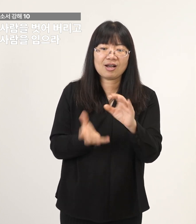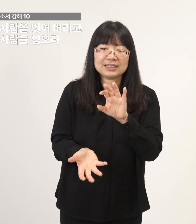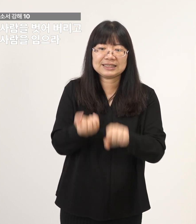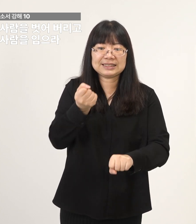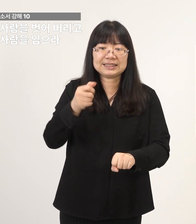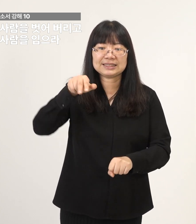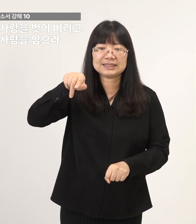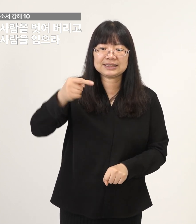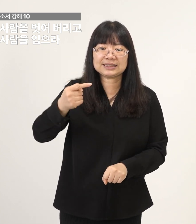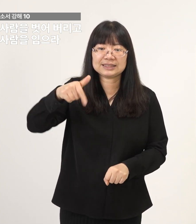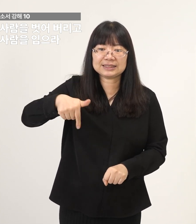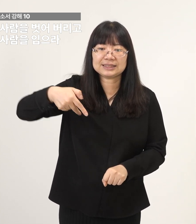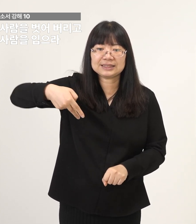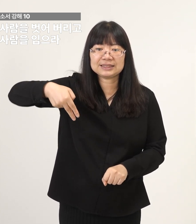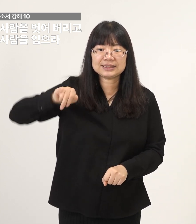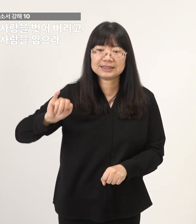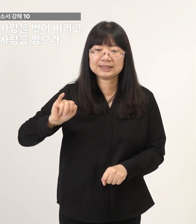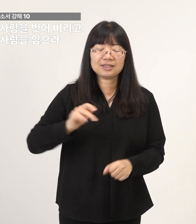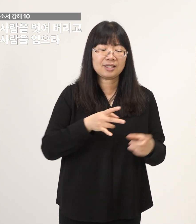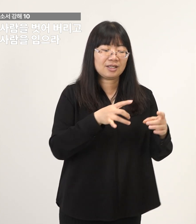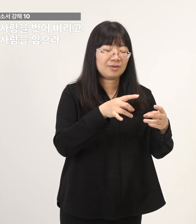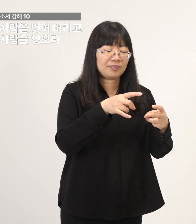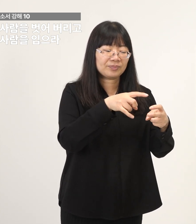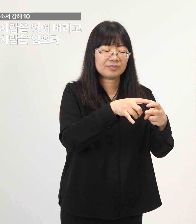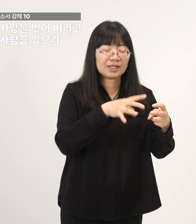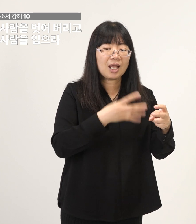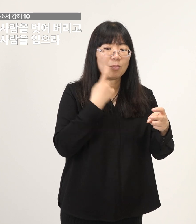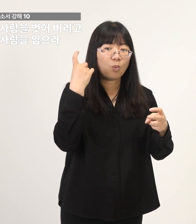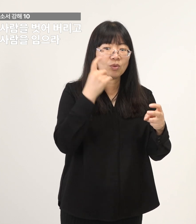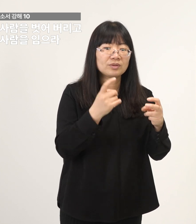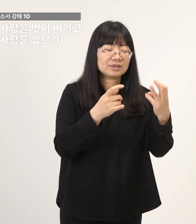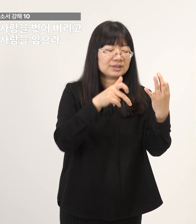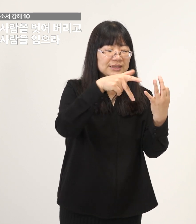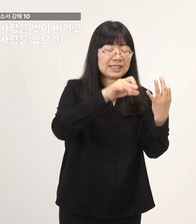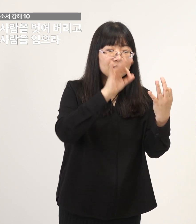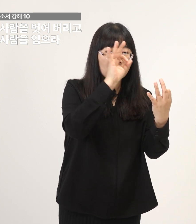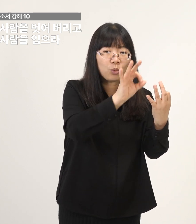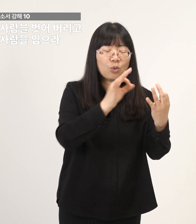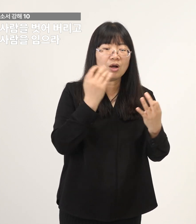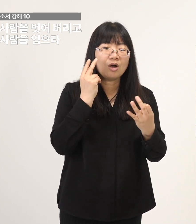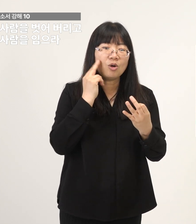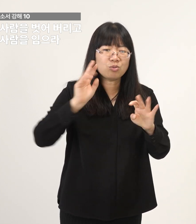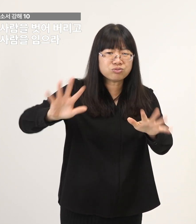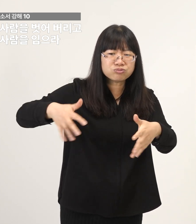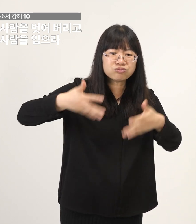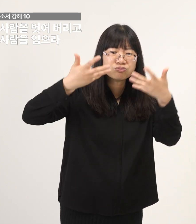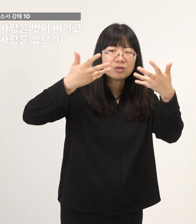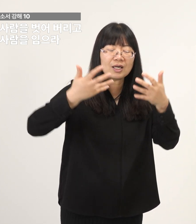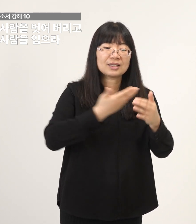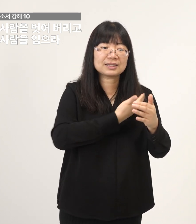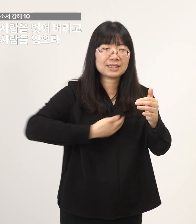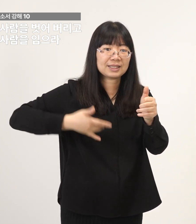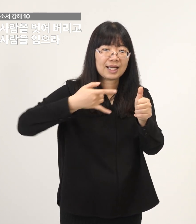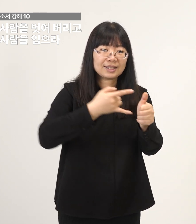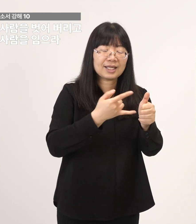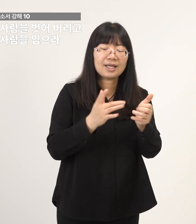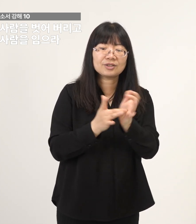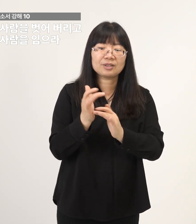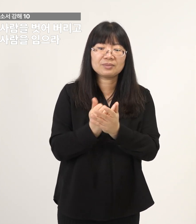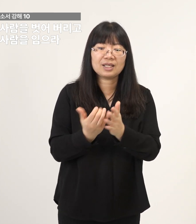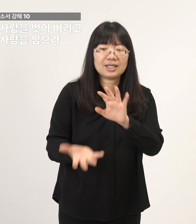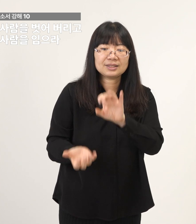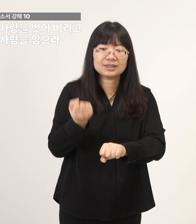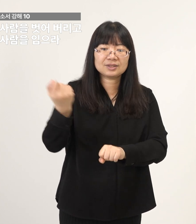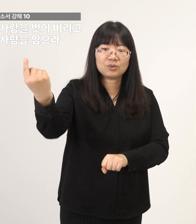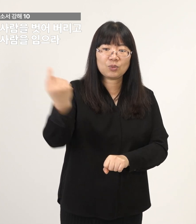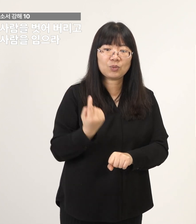말이에요. 마태복음 14장에 보시면 풍랑이 있는 제자들을 향해서 예수님이 즉시 다가오시고